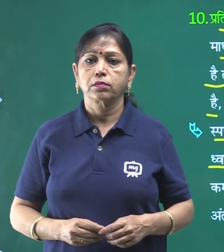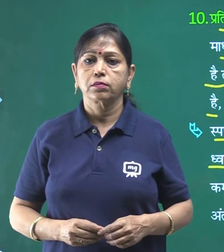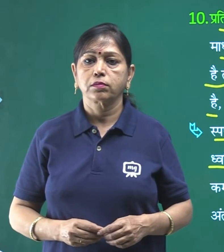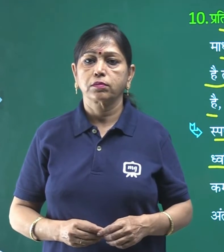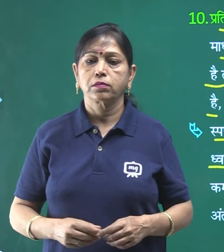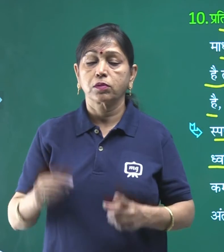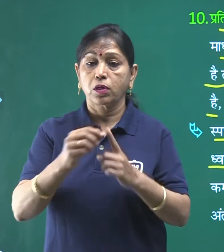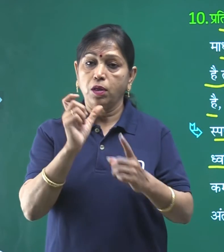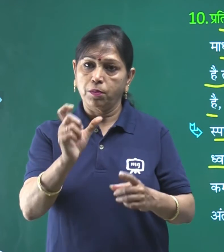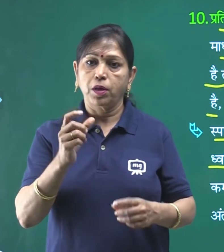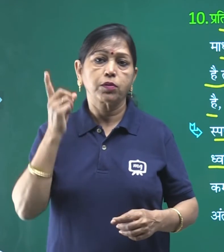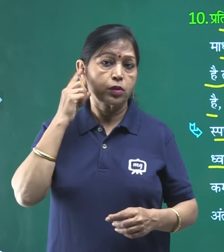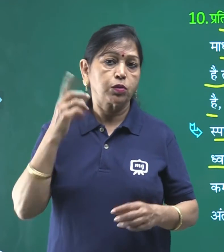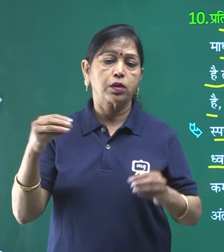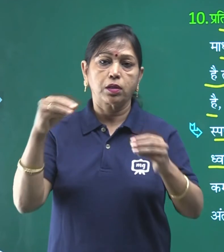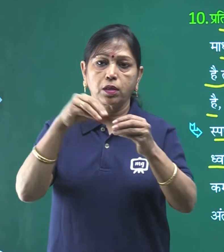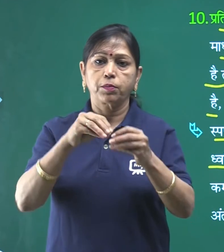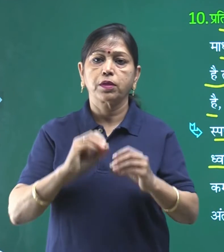परावर्तित ध्वनि के बीच